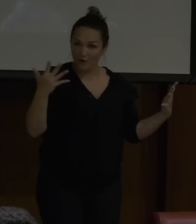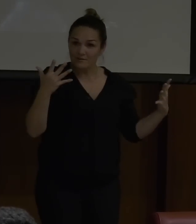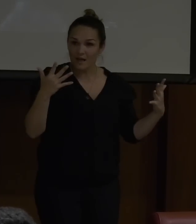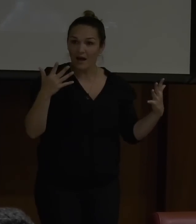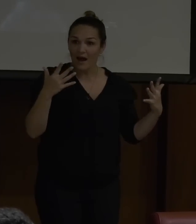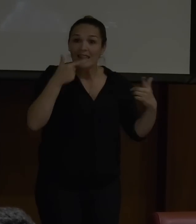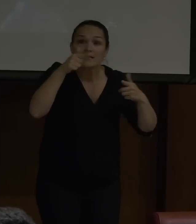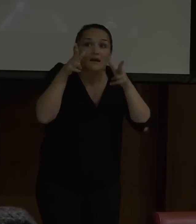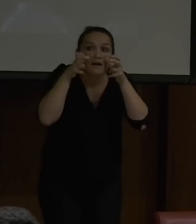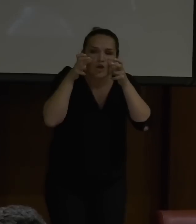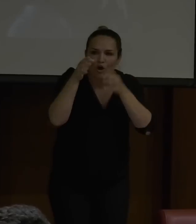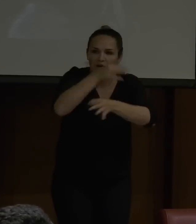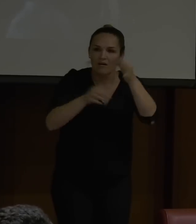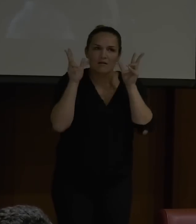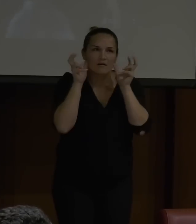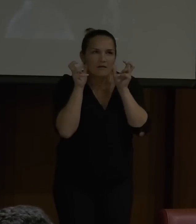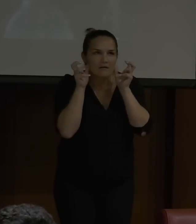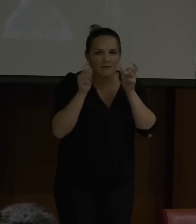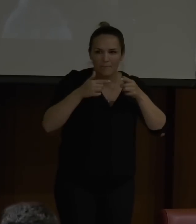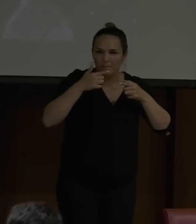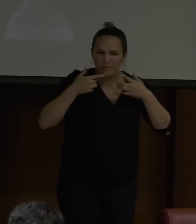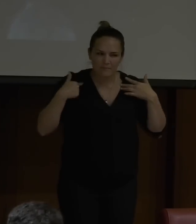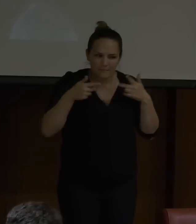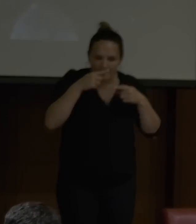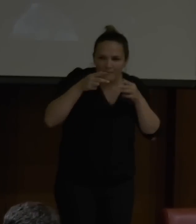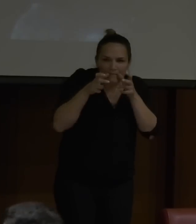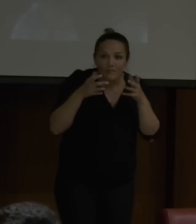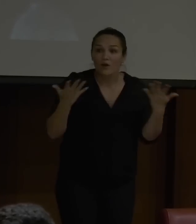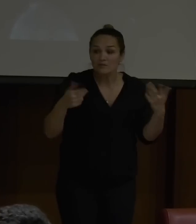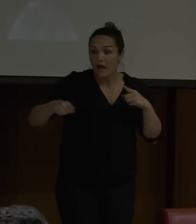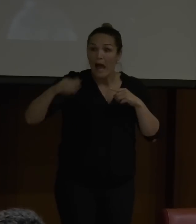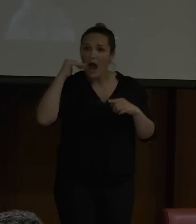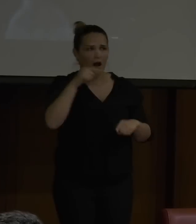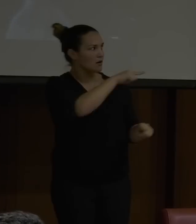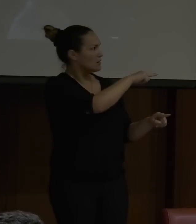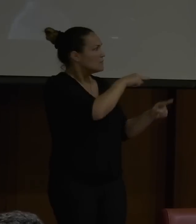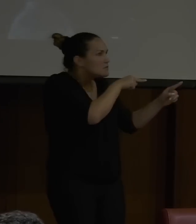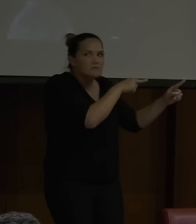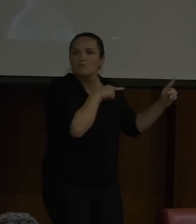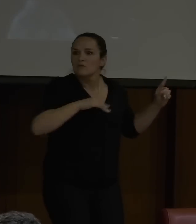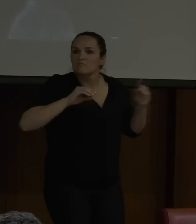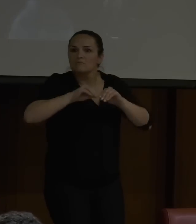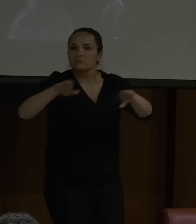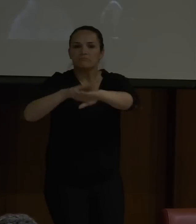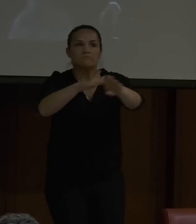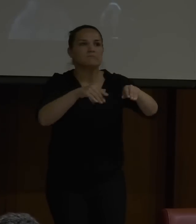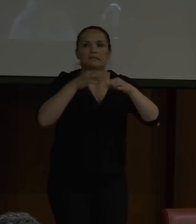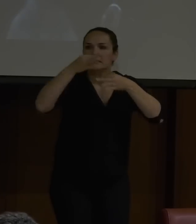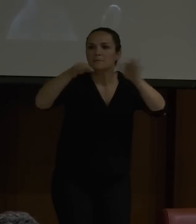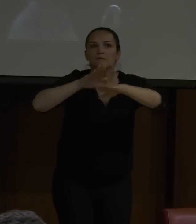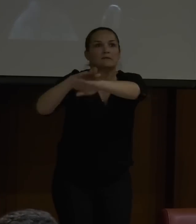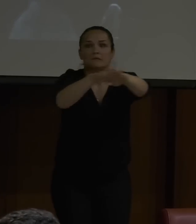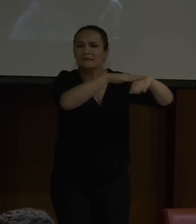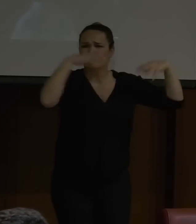observación. ¿Ah? La noticia de que Leandro era divino se regó por toda la sierra mucho más rápido de lo que tardó en llegar